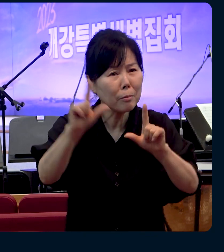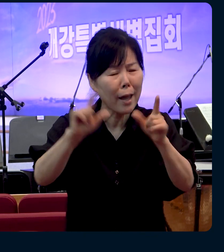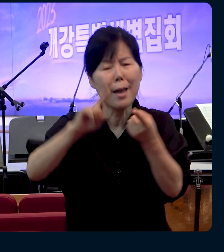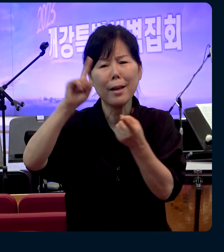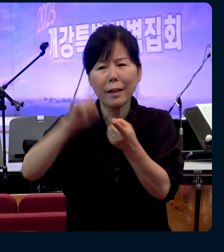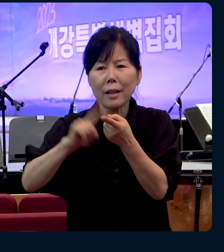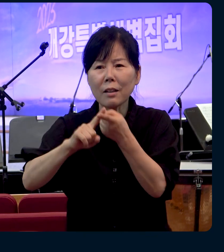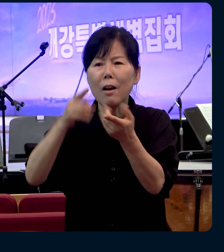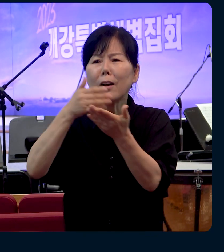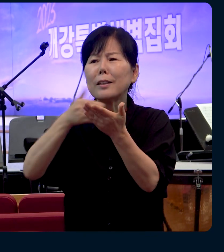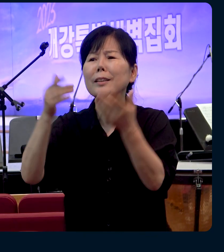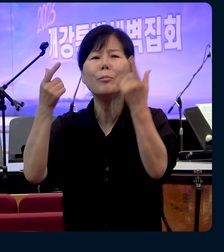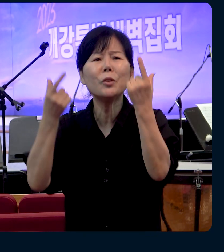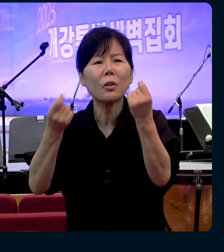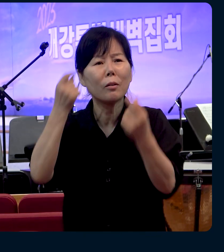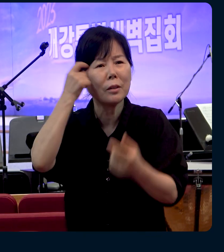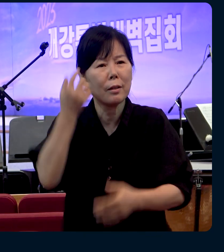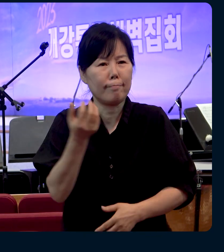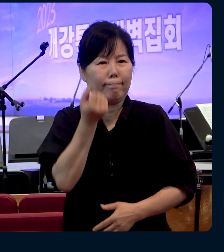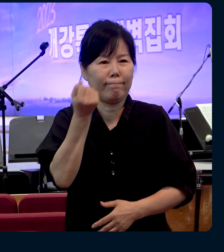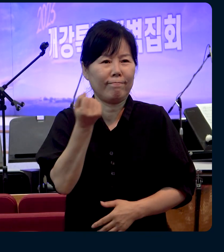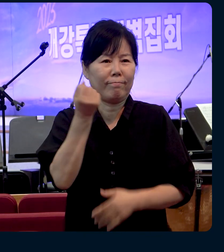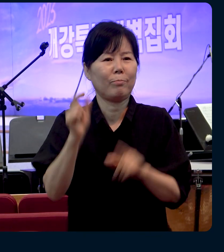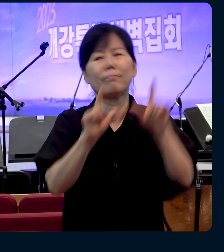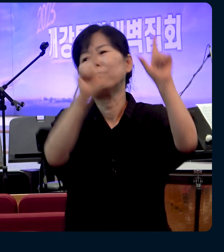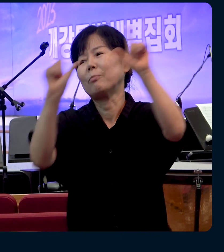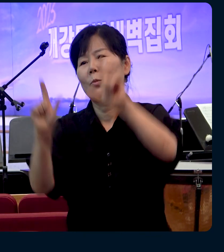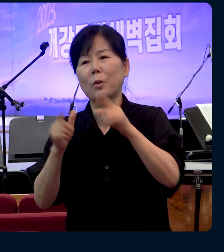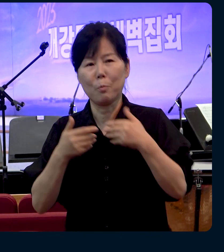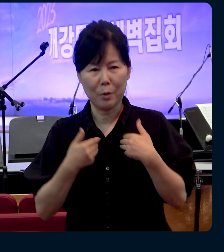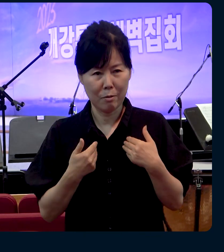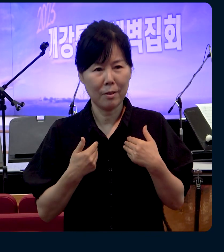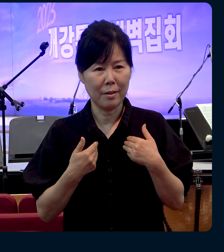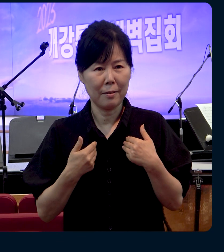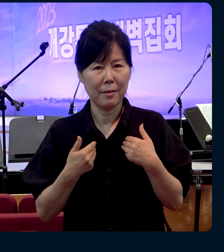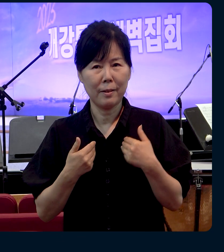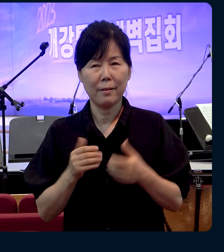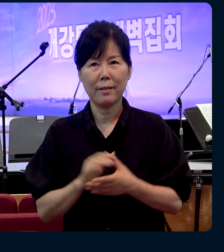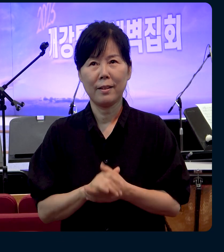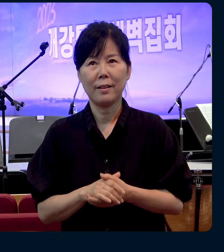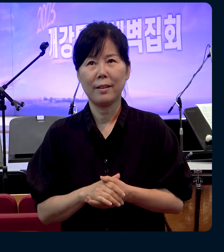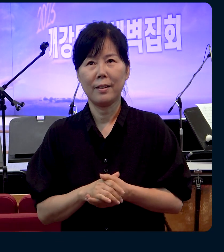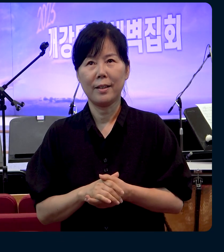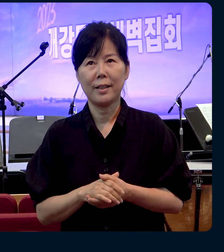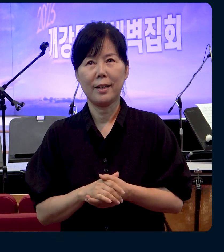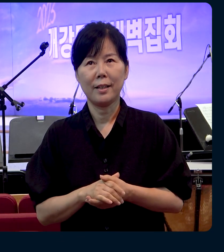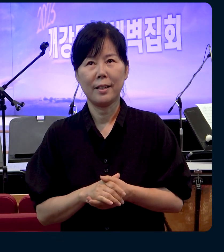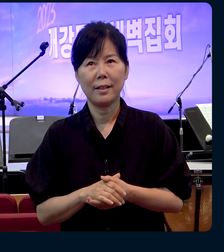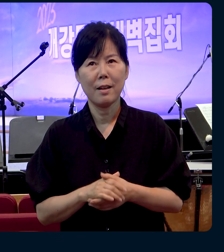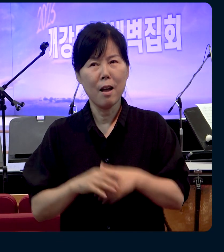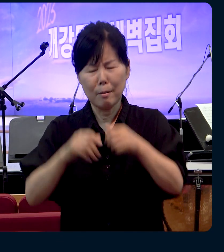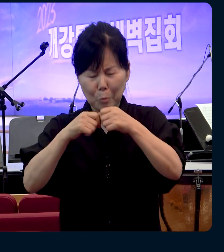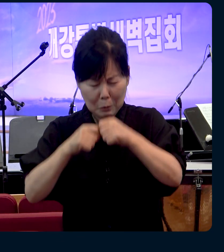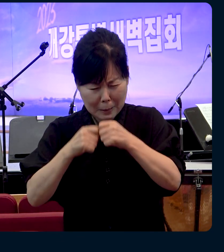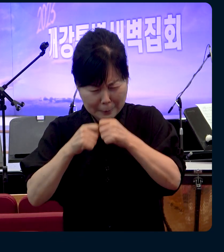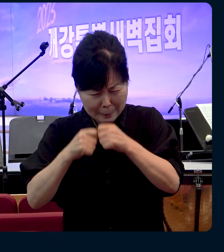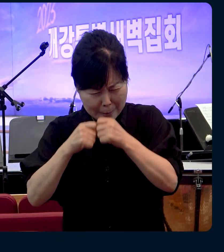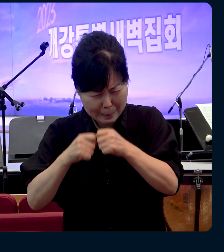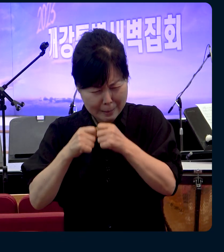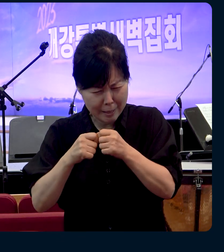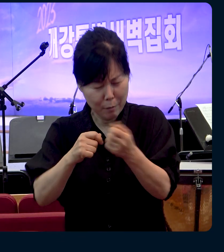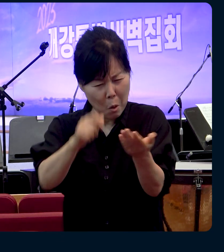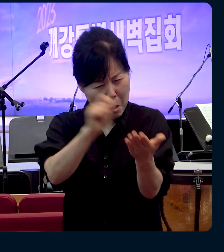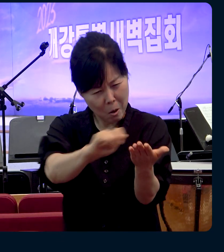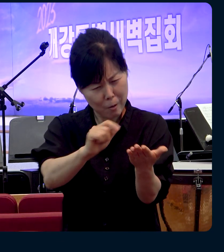그리스도인의 그림을 우리가 그릴 수 있어야 한다, 그 말입니다. 그런데 여기서 자세히